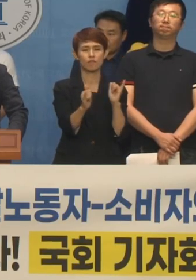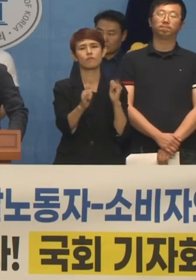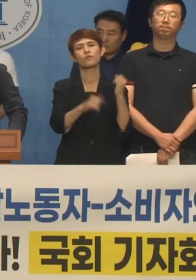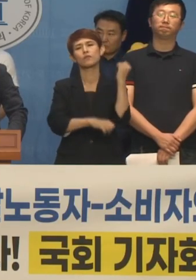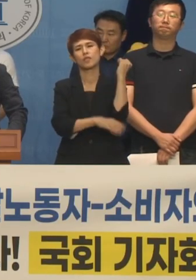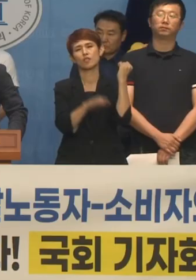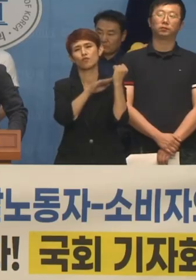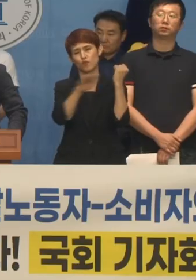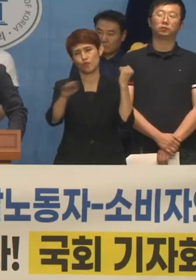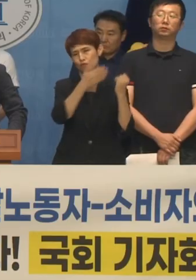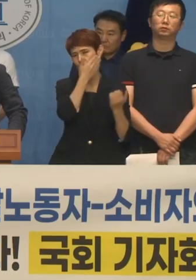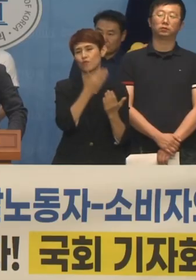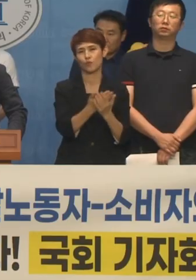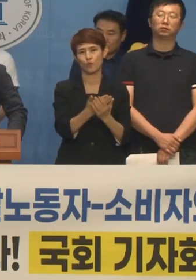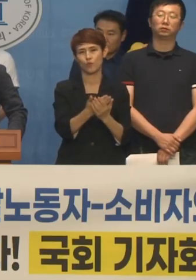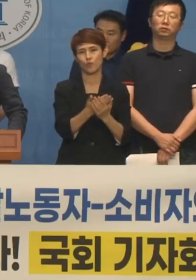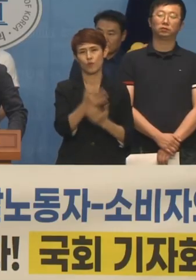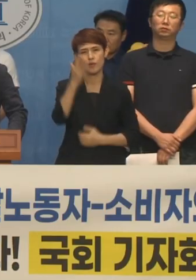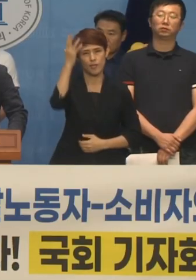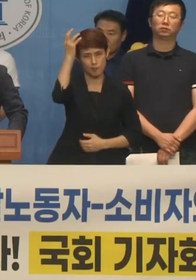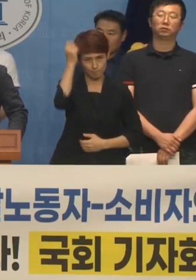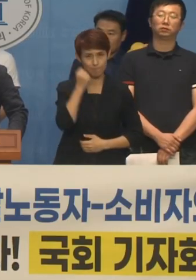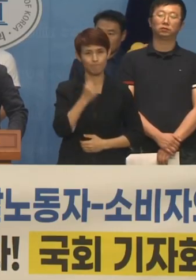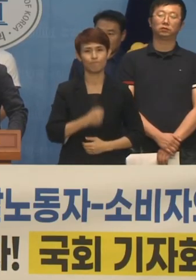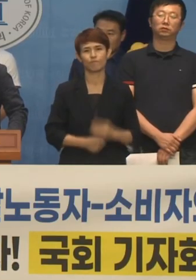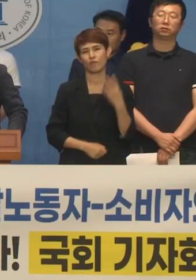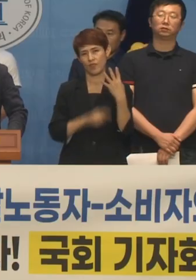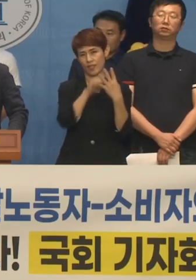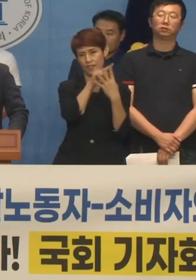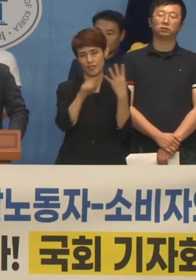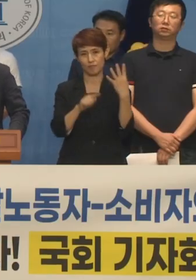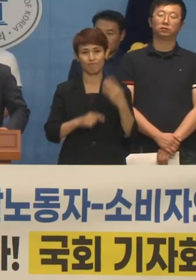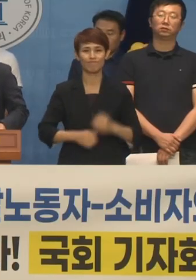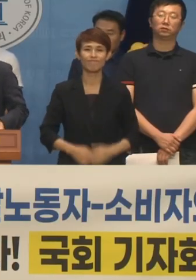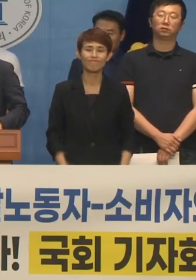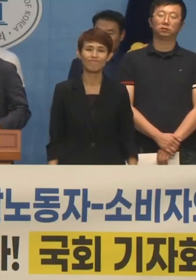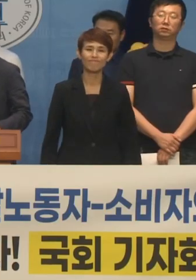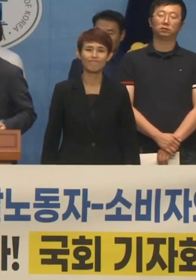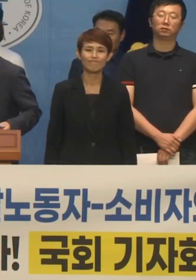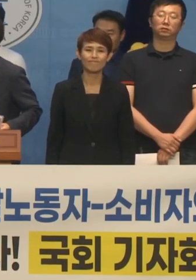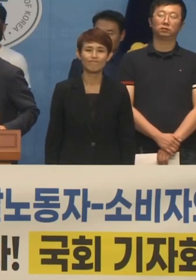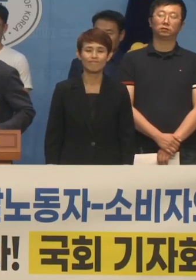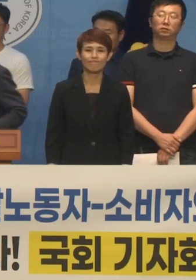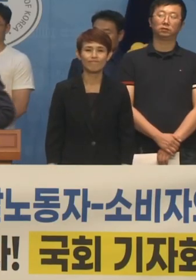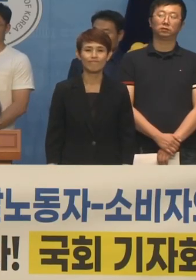소비자, 셋째도 소비자여야 함을 명심하시기 바랍니다. 감사합니다.